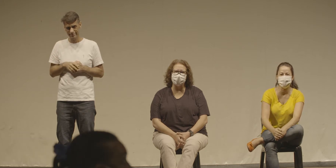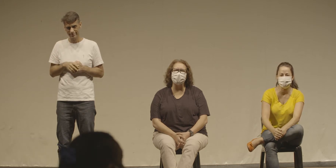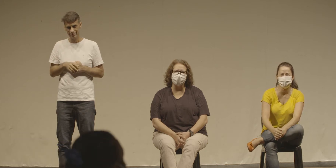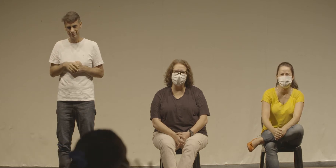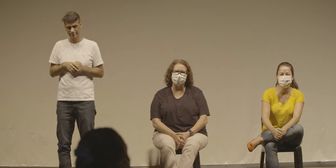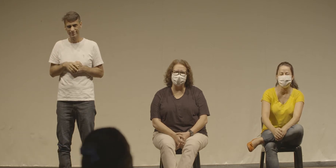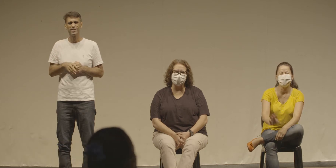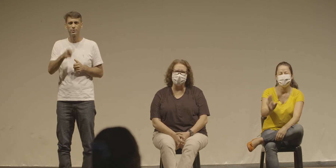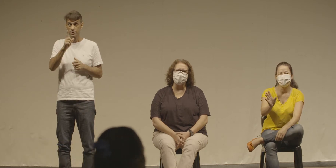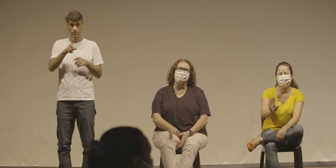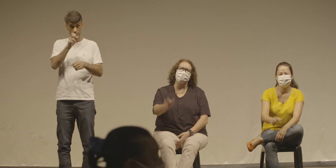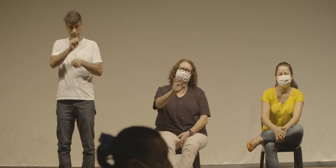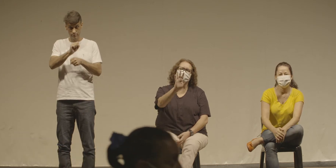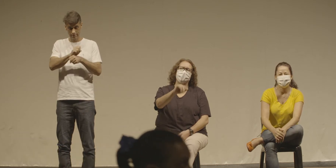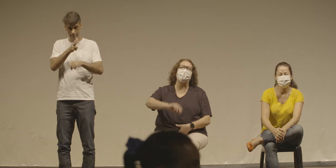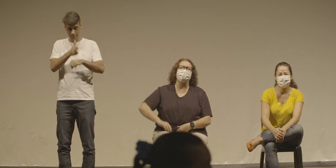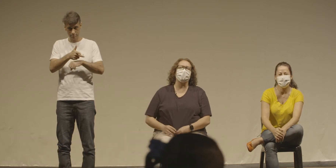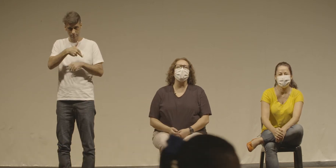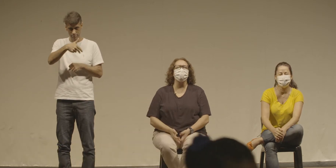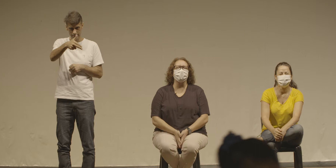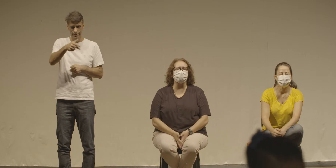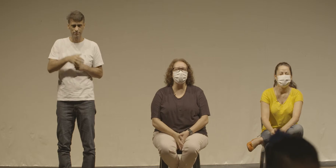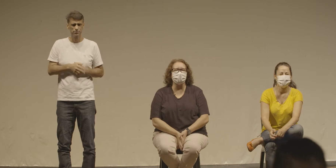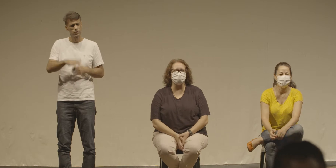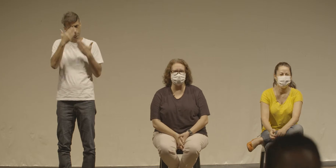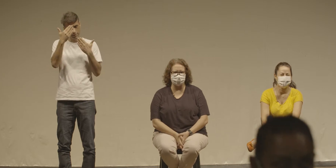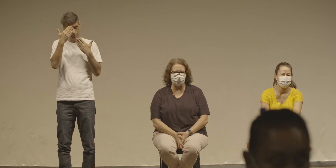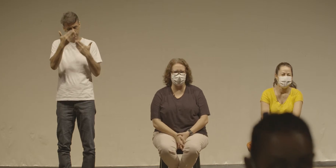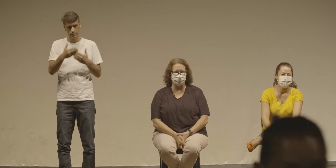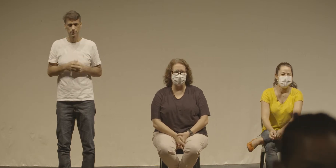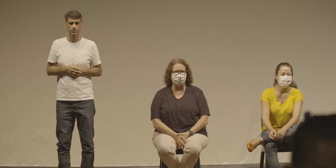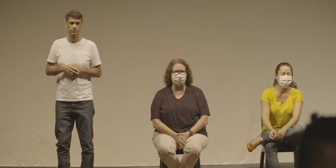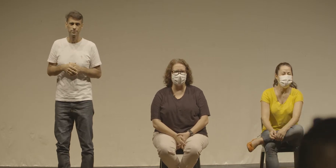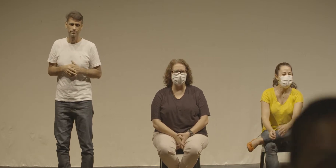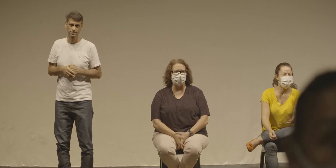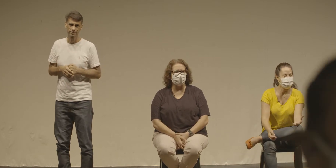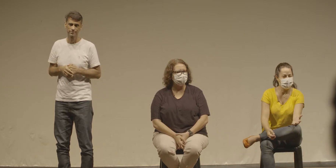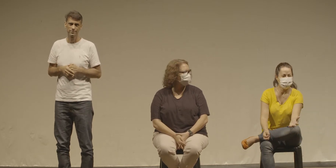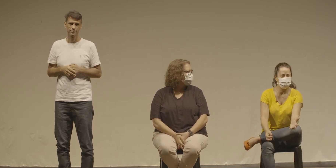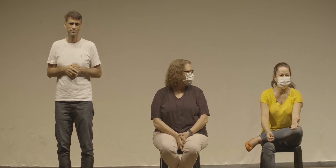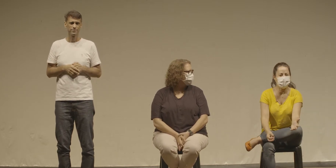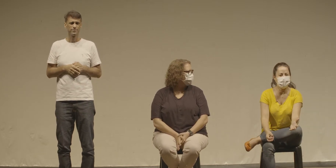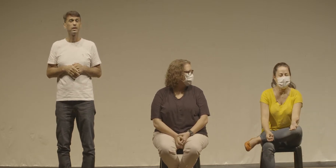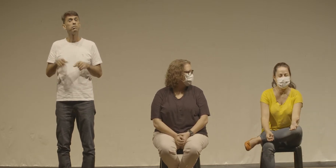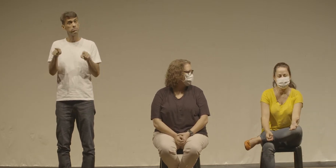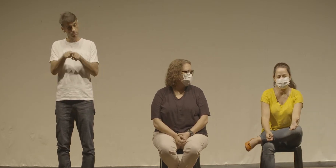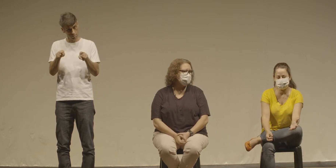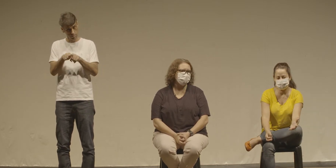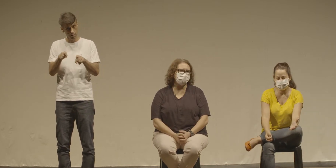segurar a câmera para a senhora passar. Bom, muita luz pra Tchau, você. obrigada, Tchau. tá? Obrigada mesmo. E a gente teve acesso